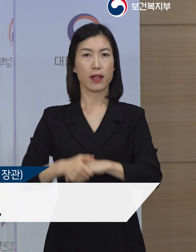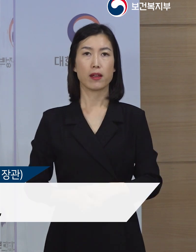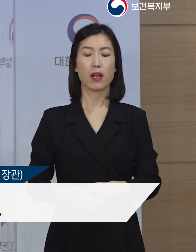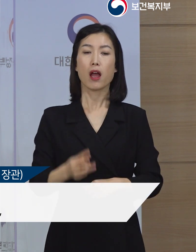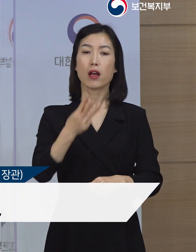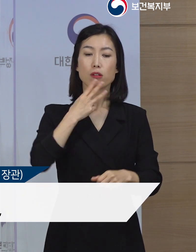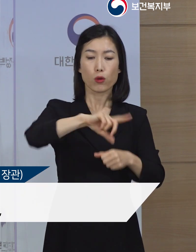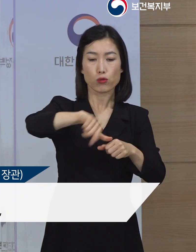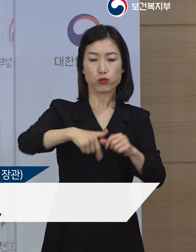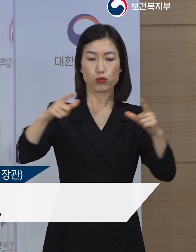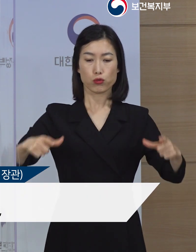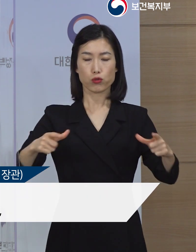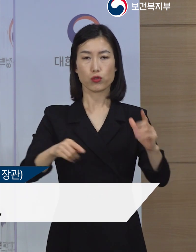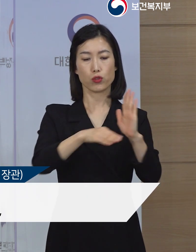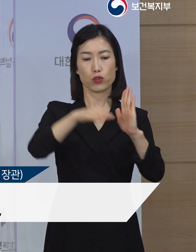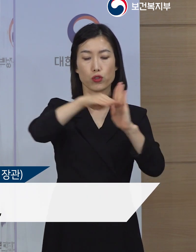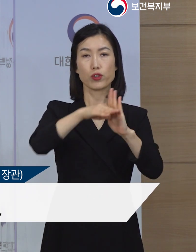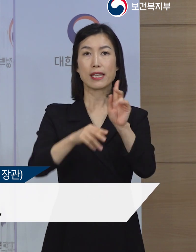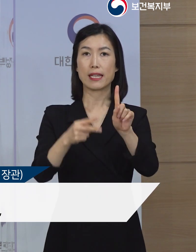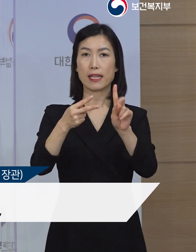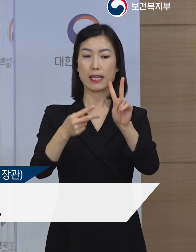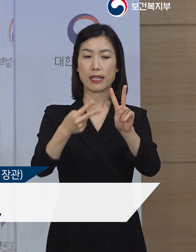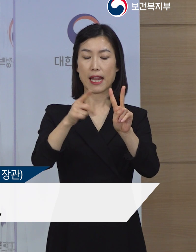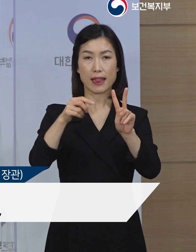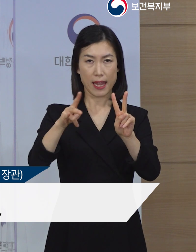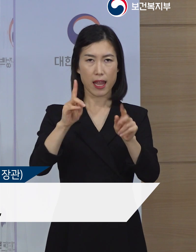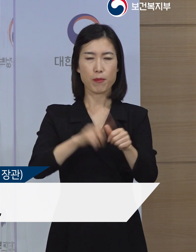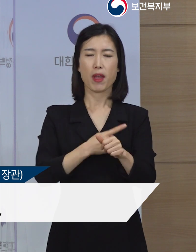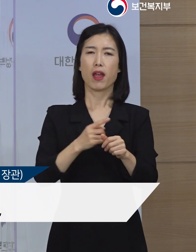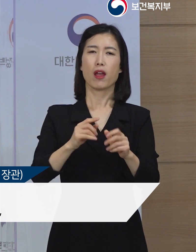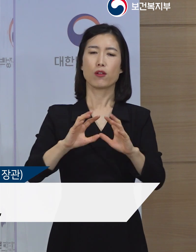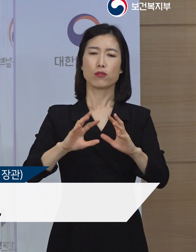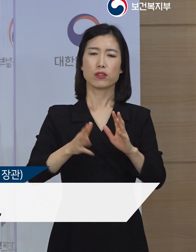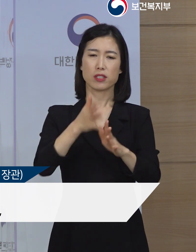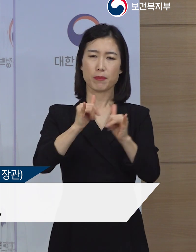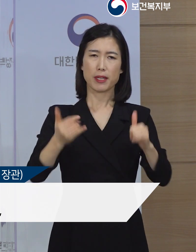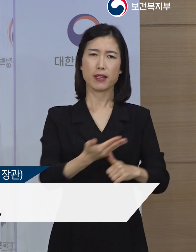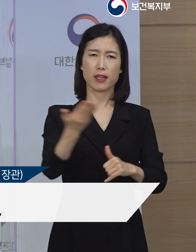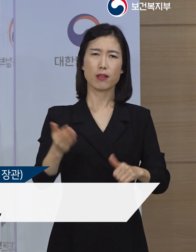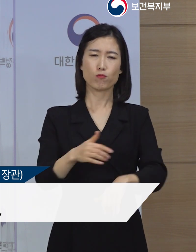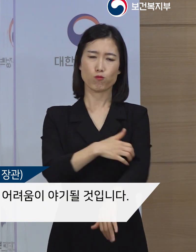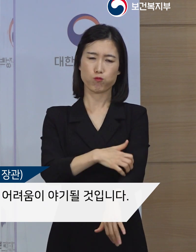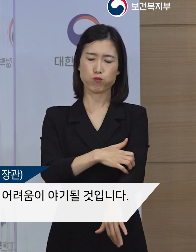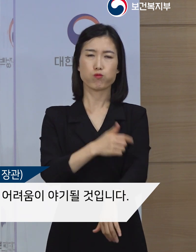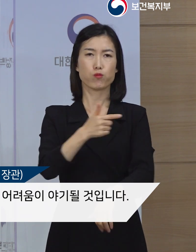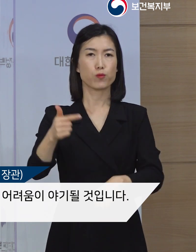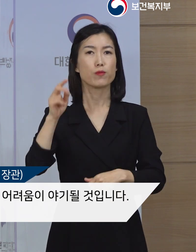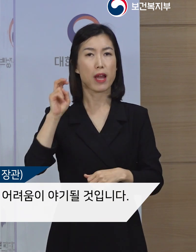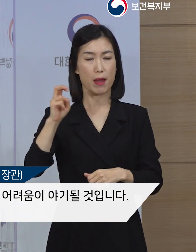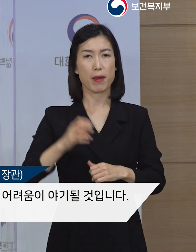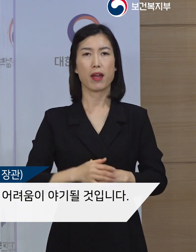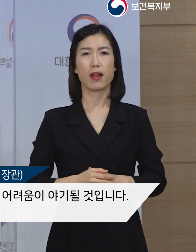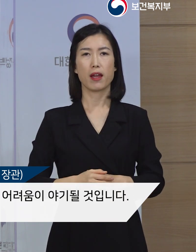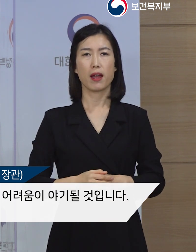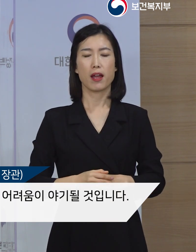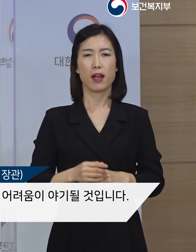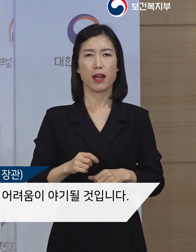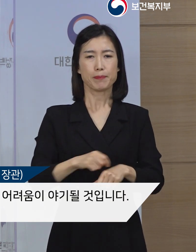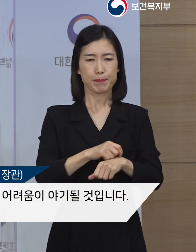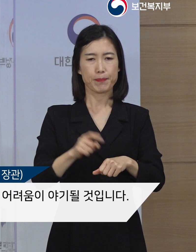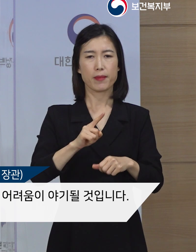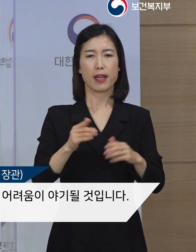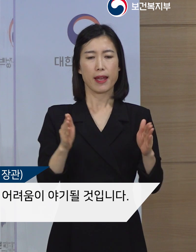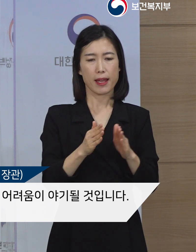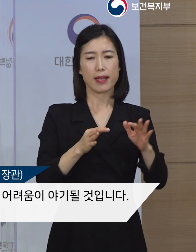수도권의 2단계 거리두기 적용에 따라 많은 국민들이 일상의 불편을 겪게 될 것이며 특히